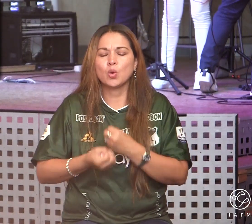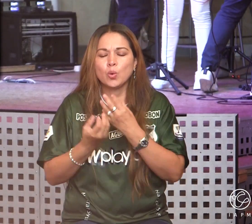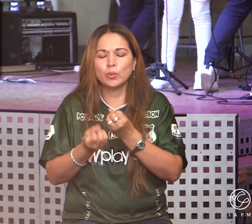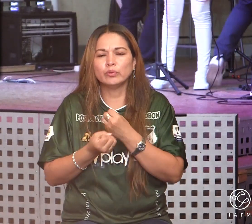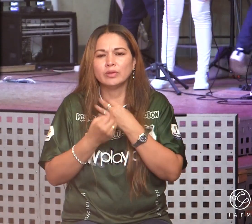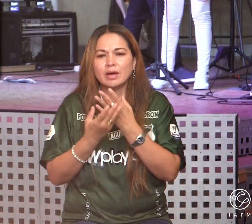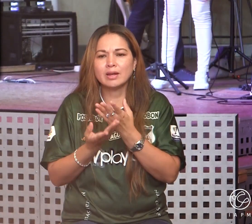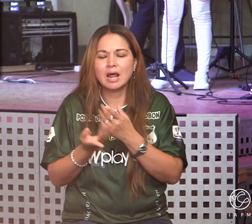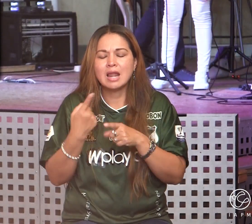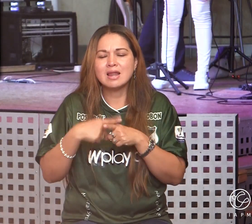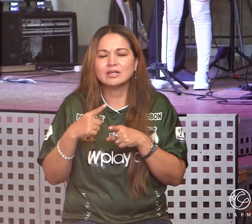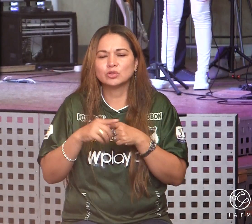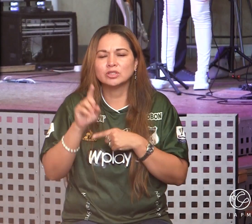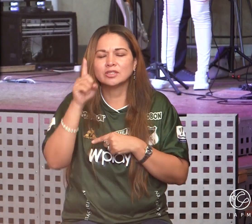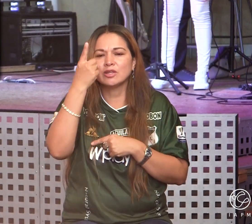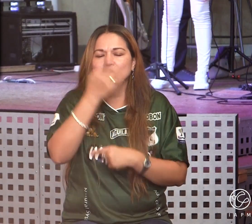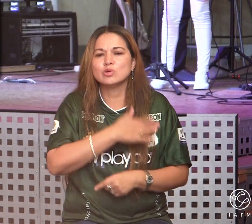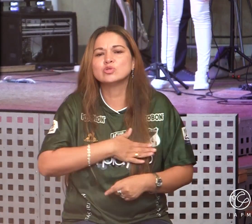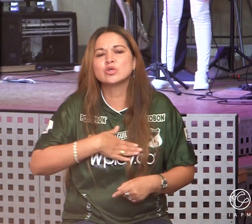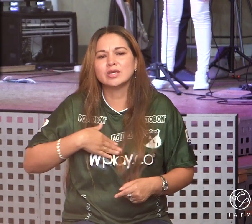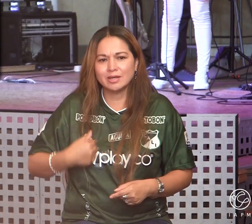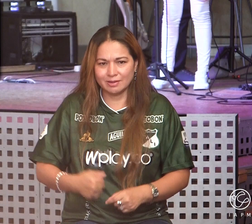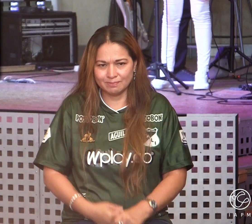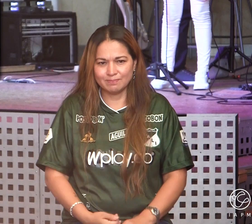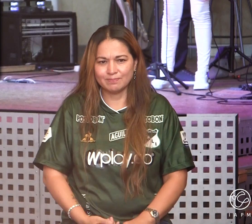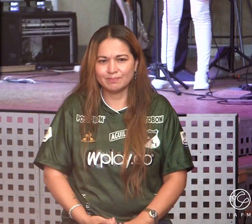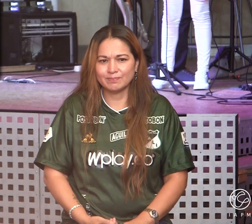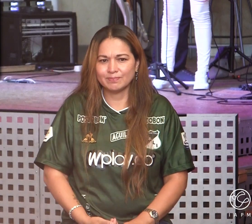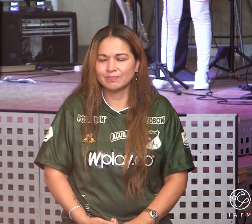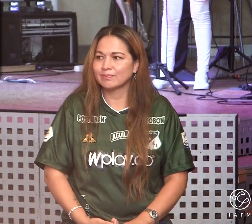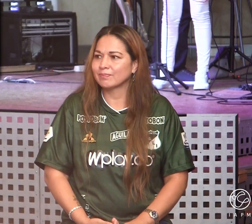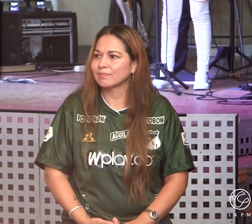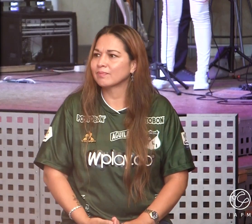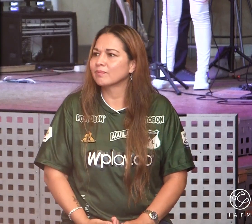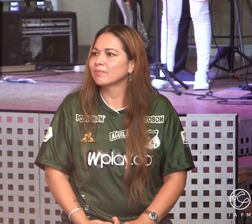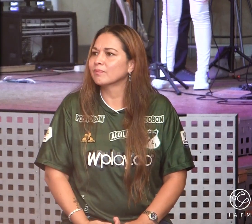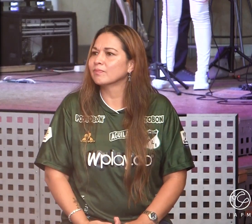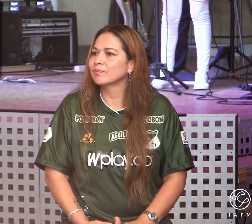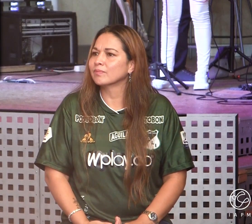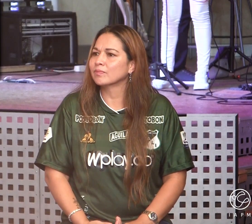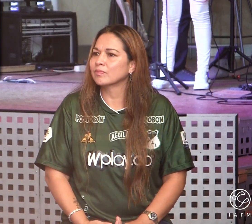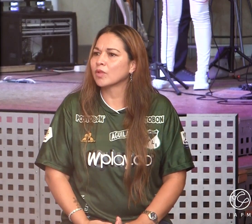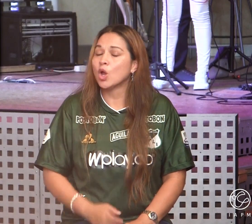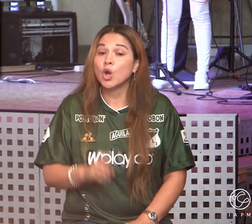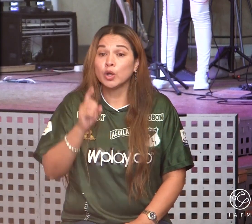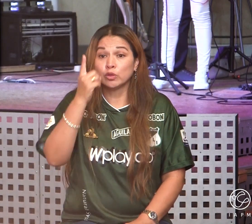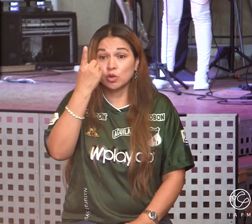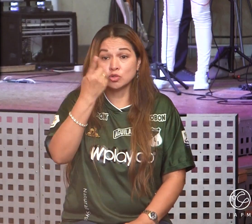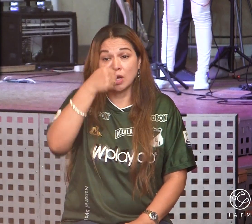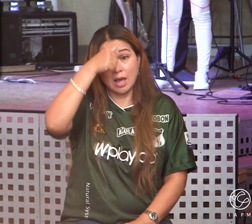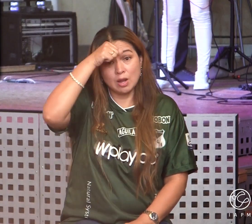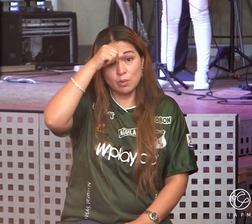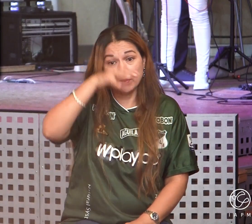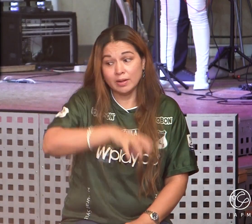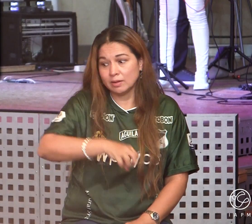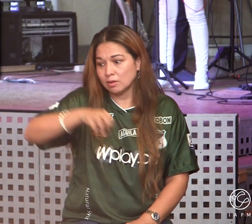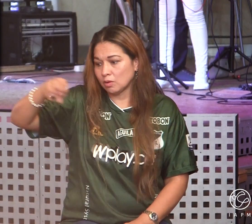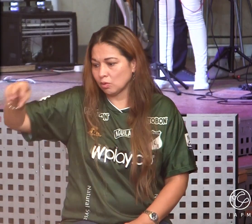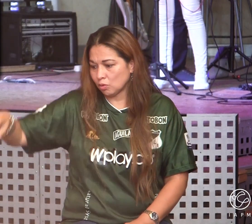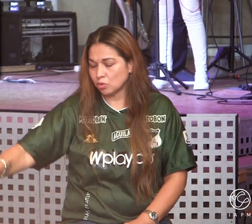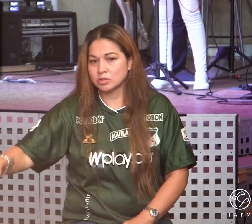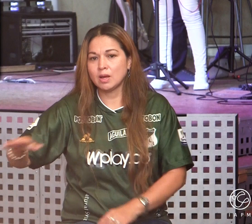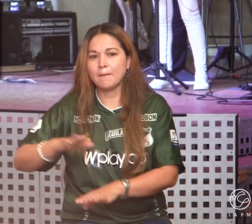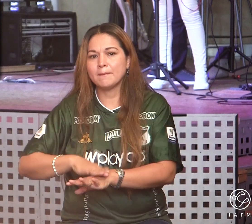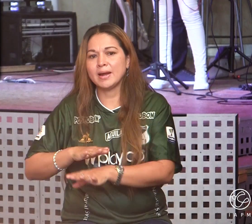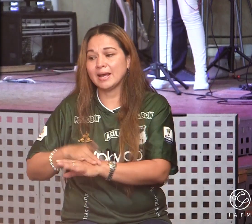en cada uno de nosotros. Porque de hecho, ustedes verán en Génesis 2:15 que dice que lo puso en el huerto del Edén para que lo labrara y